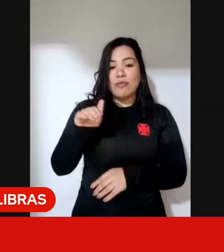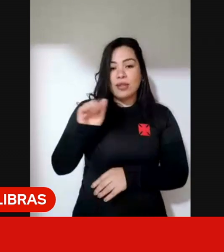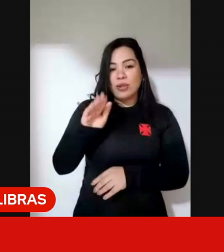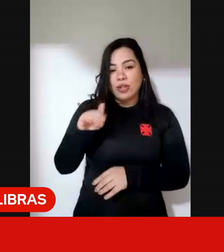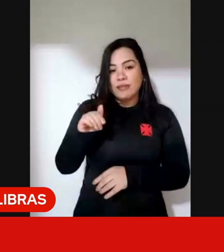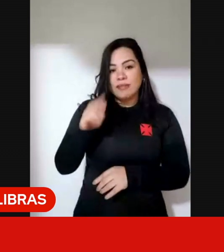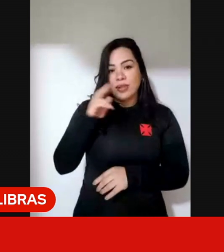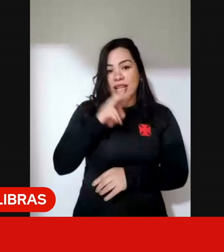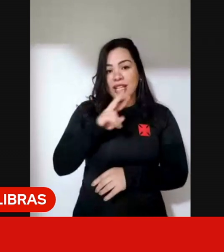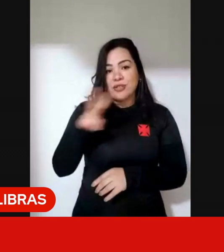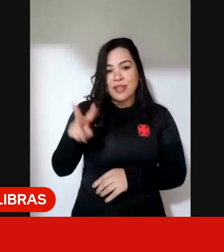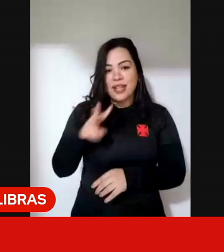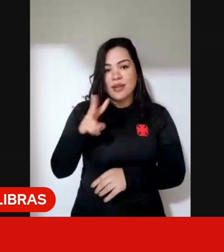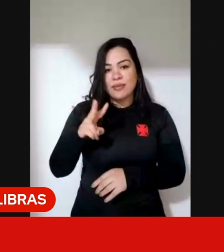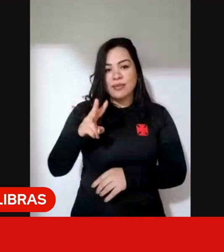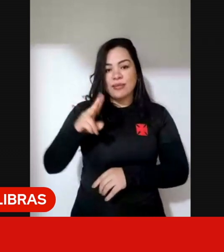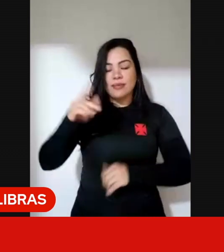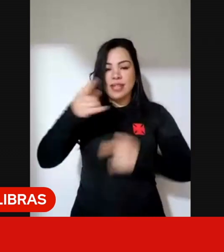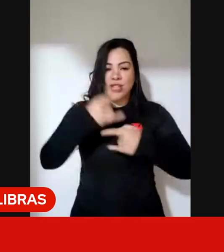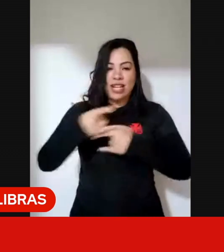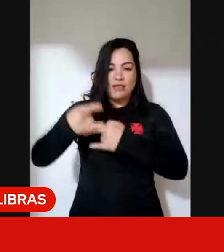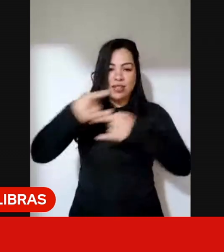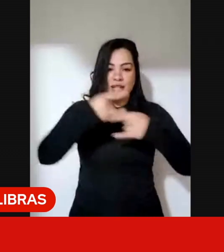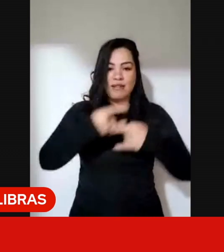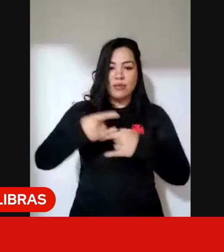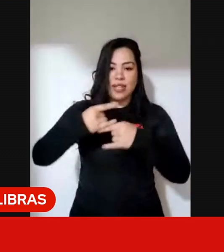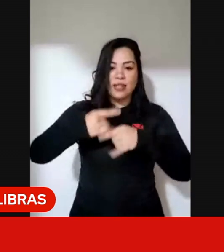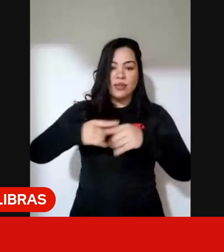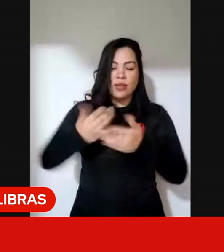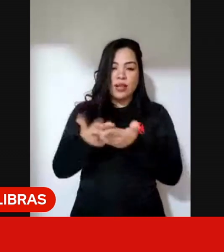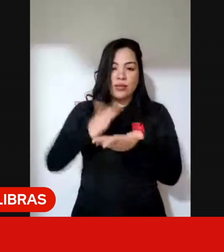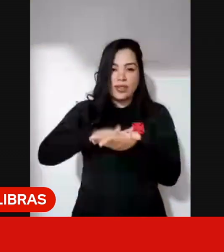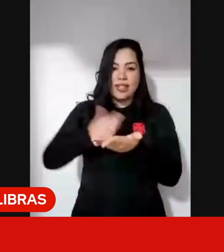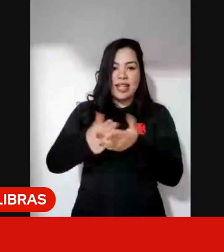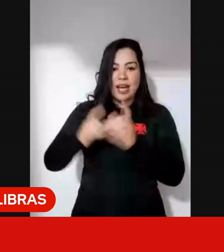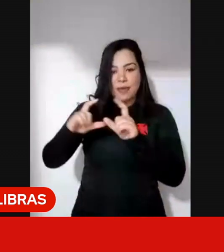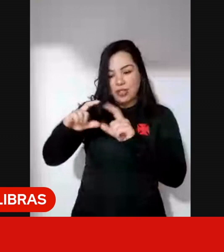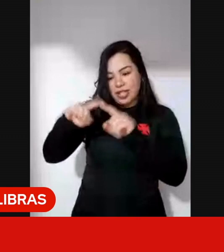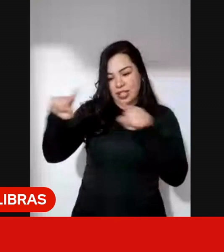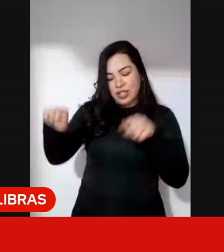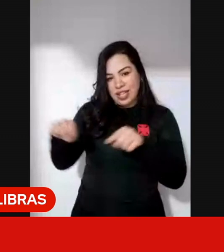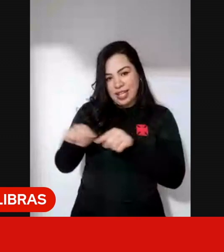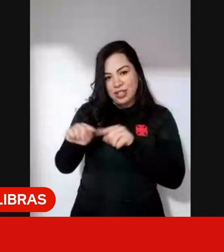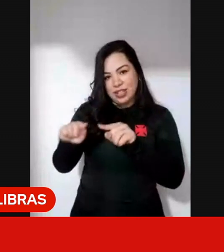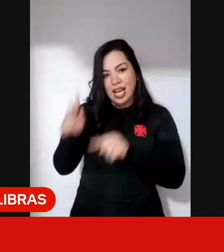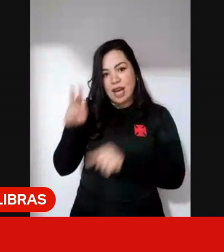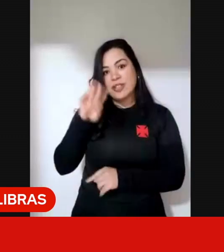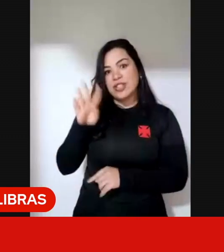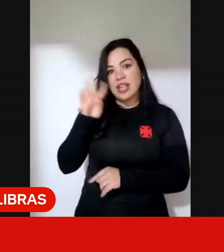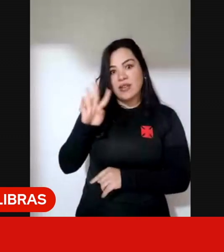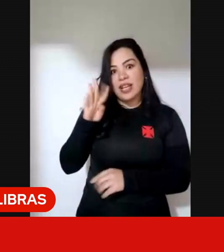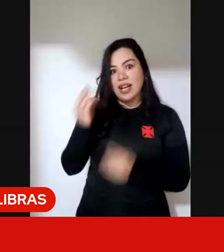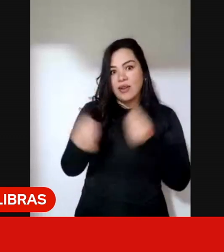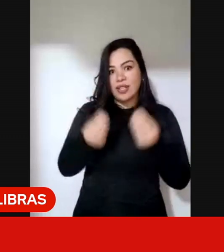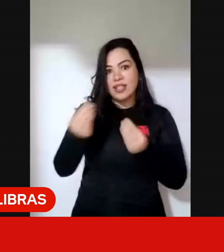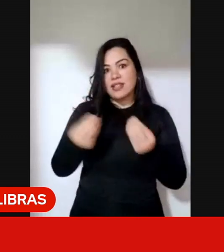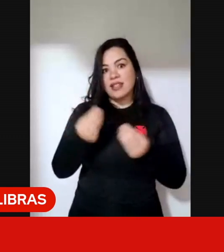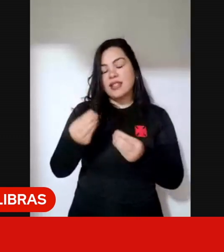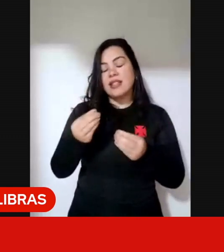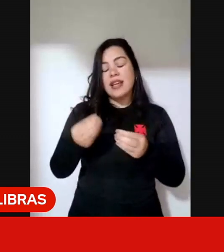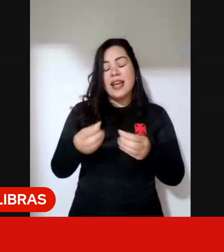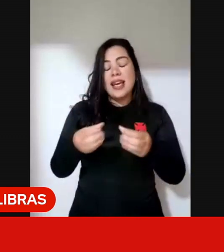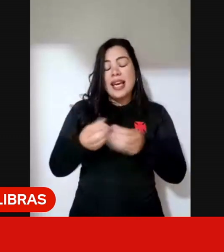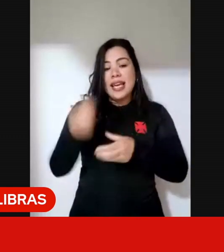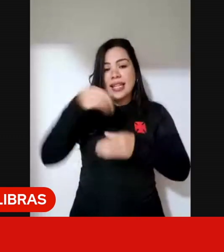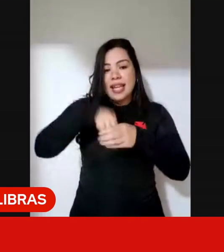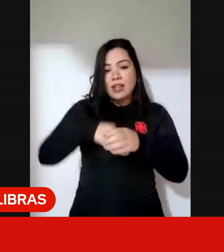me convidou, porque eles viram nas lives que estavam tendo os intérpretes, né, na janelinha de intérprete, acharam legal,